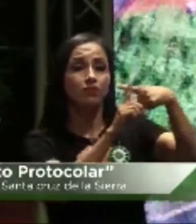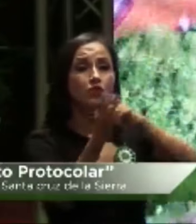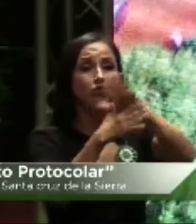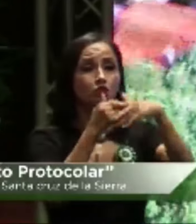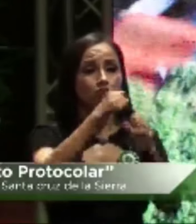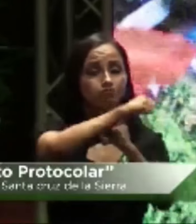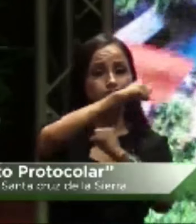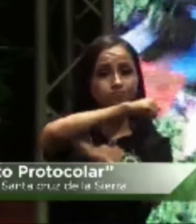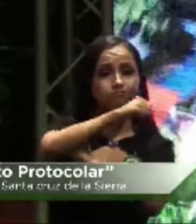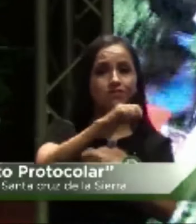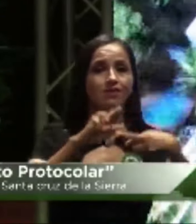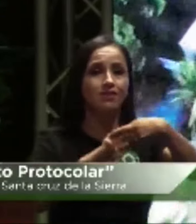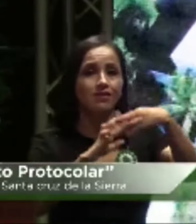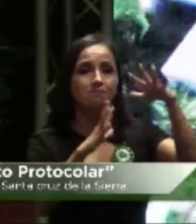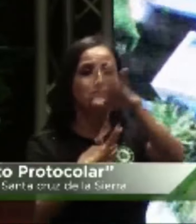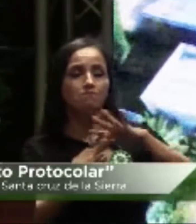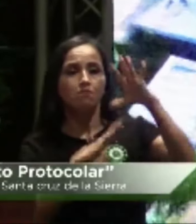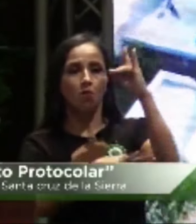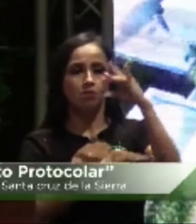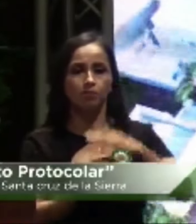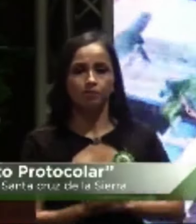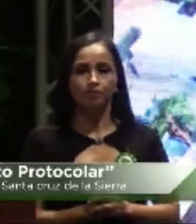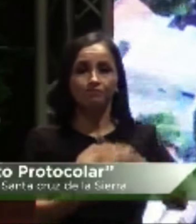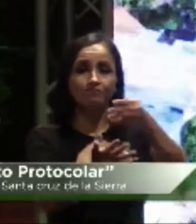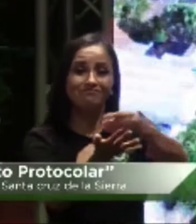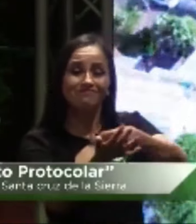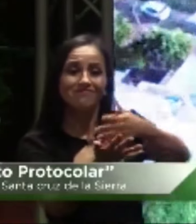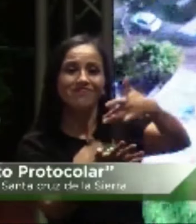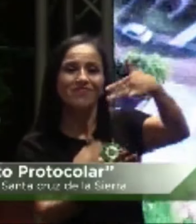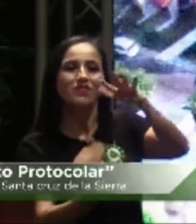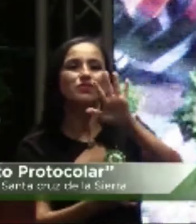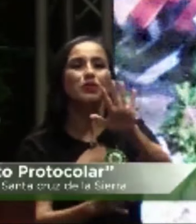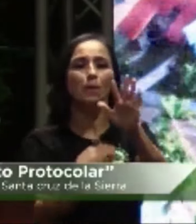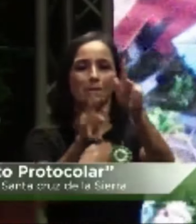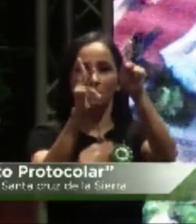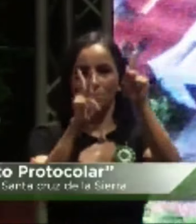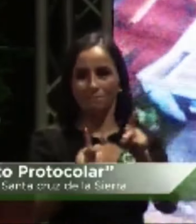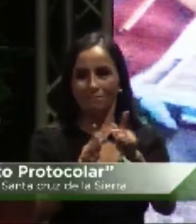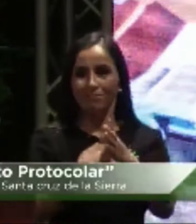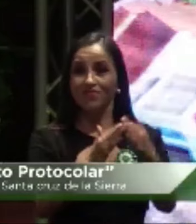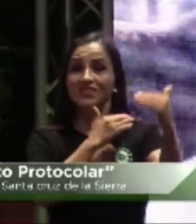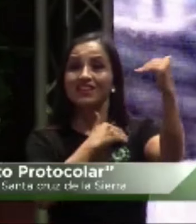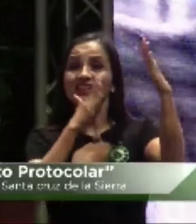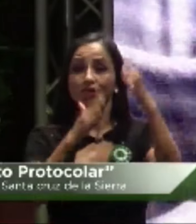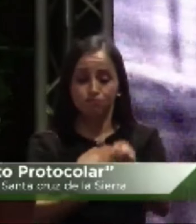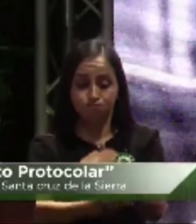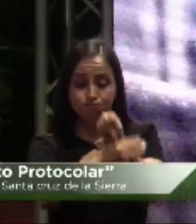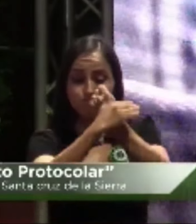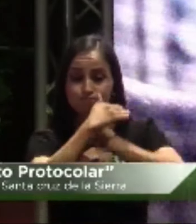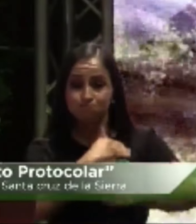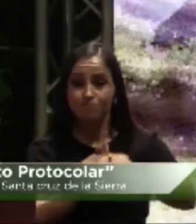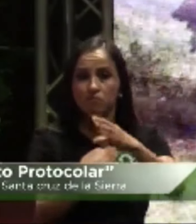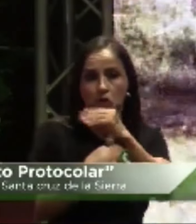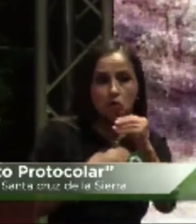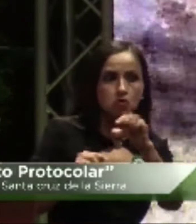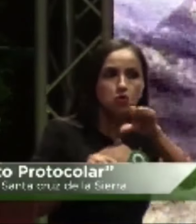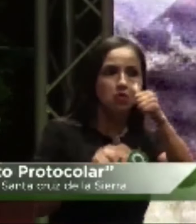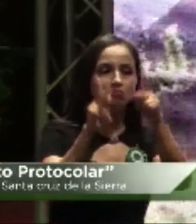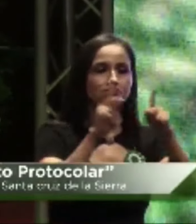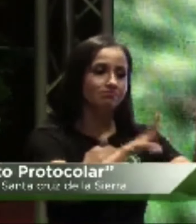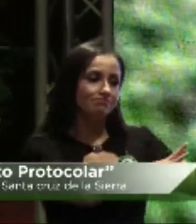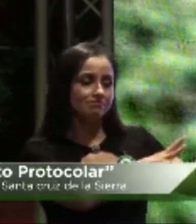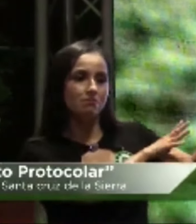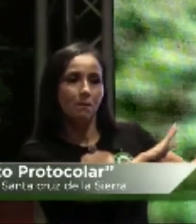nuestra república. Esa riqueza está en su gente, en los cruceños nacidos y no nacidos en esta